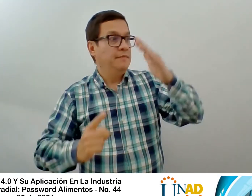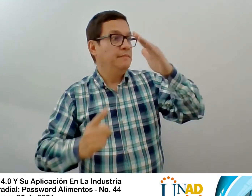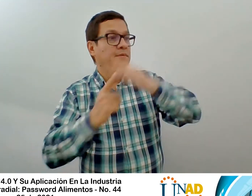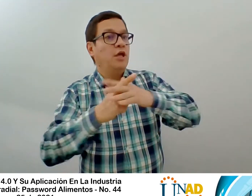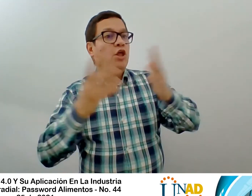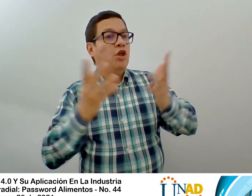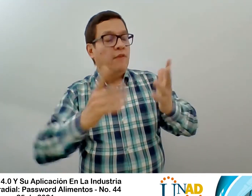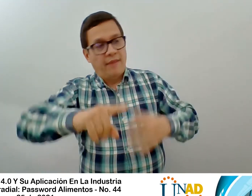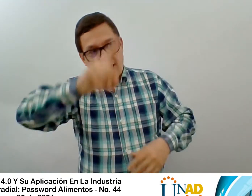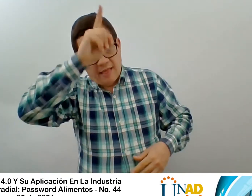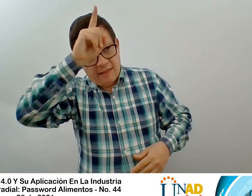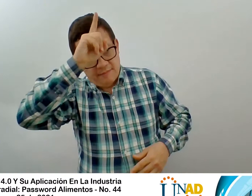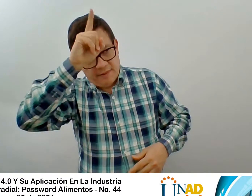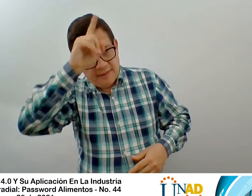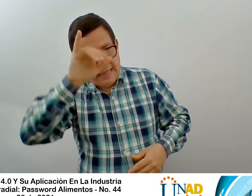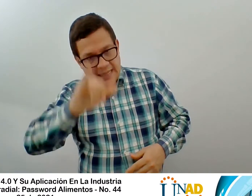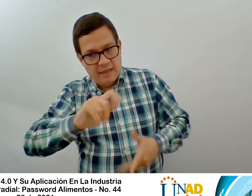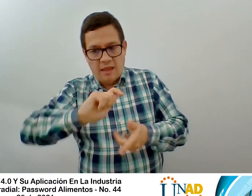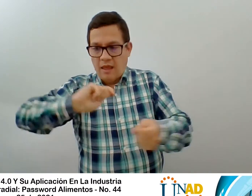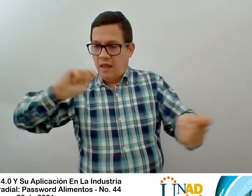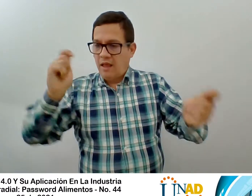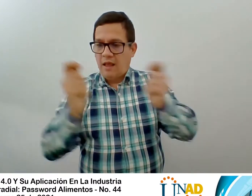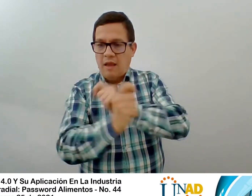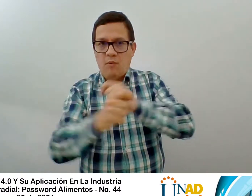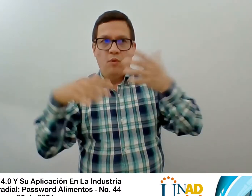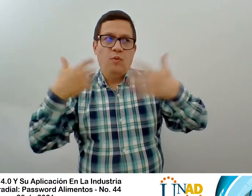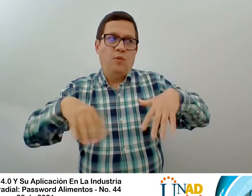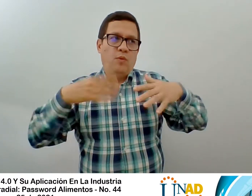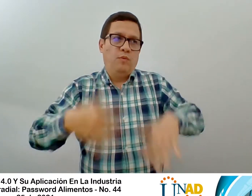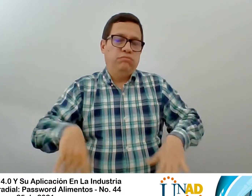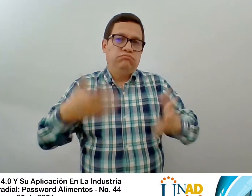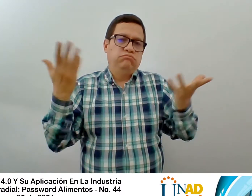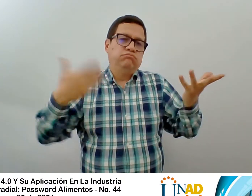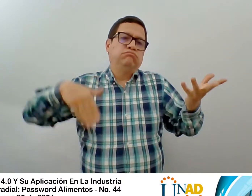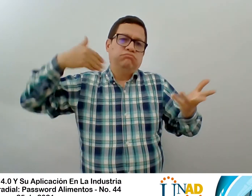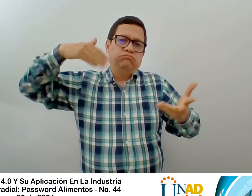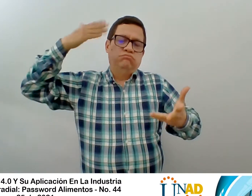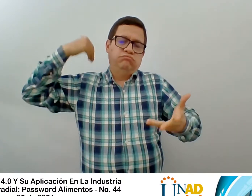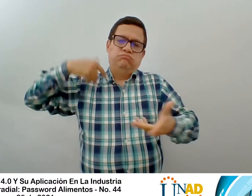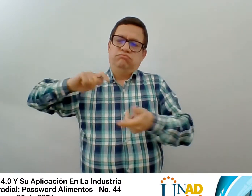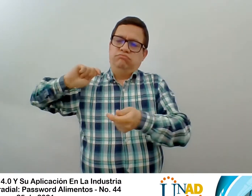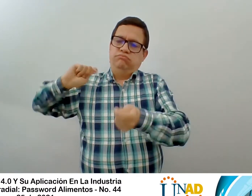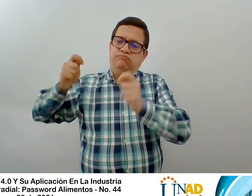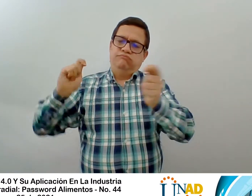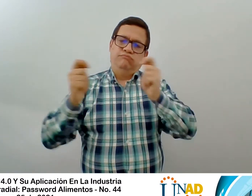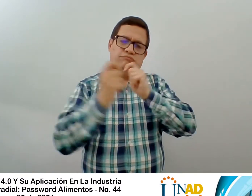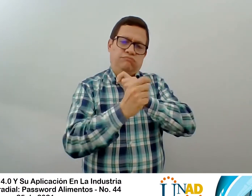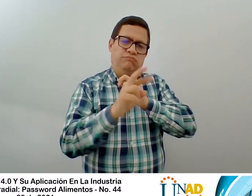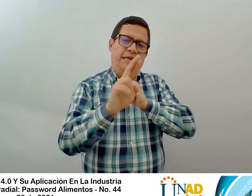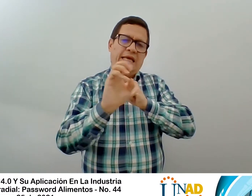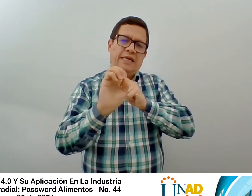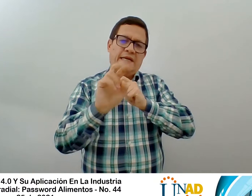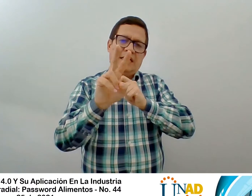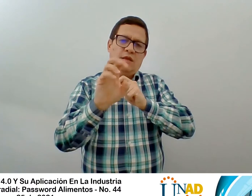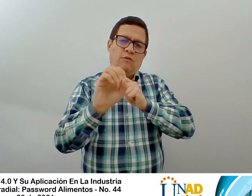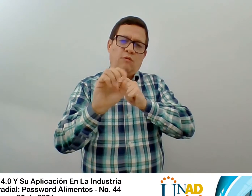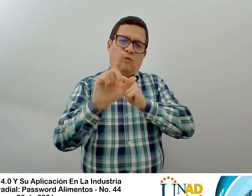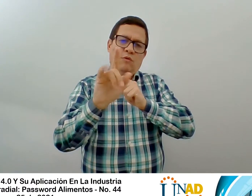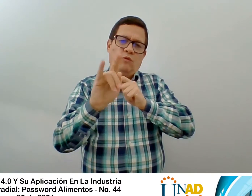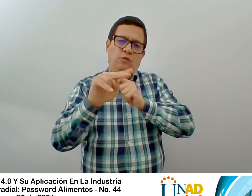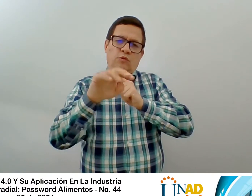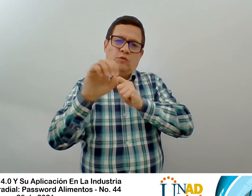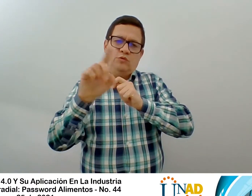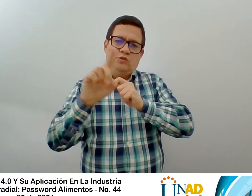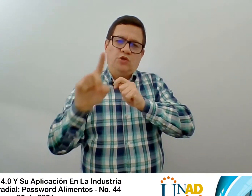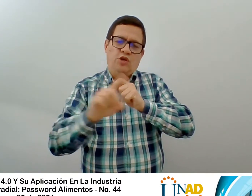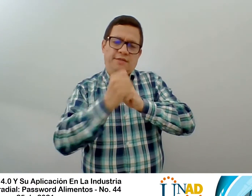específicamente en Alemania, y responde a uno de los grandes cambios que estamos viviendo. Históricamente hemos vivido revoluciones que han